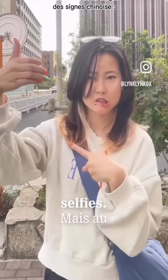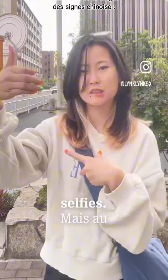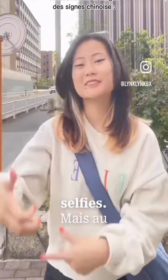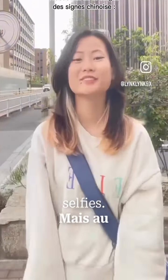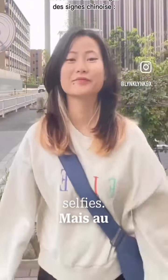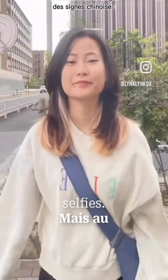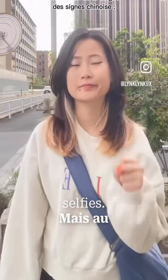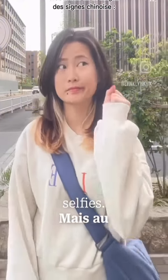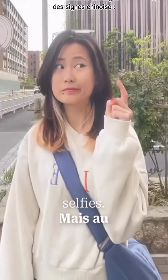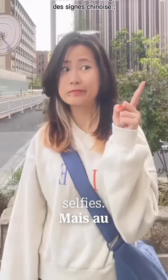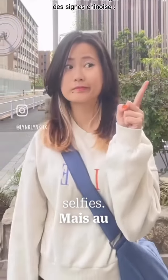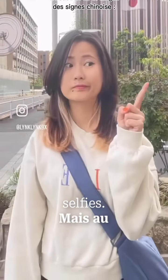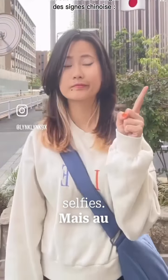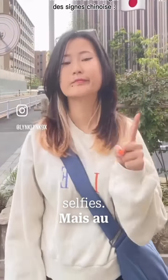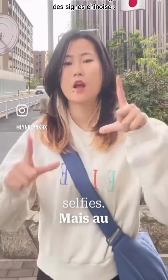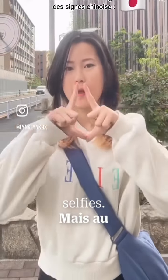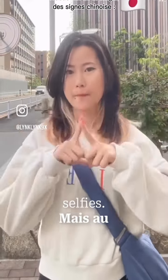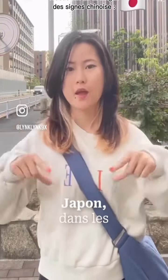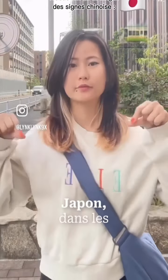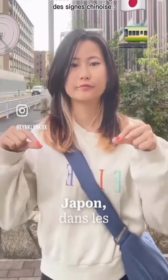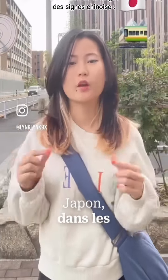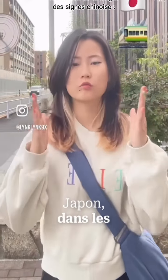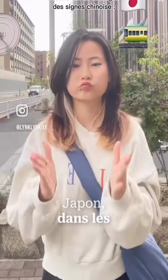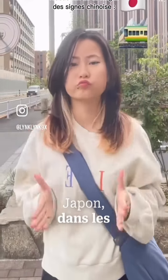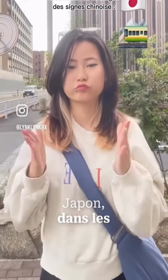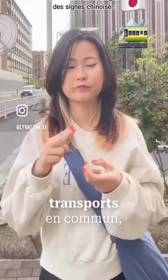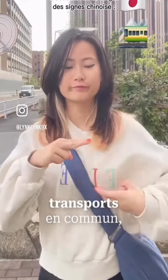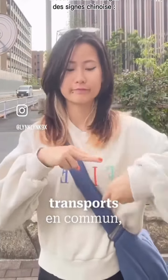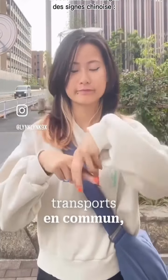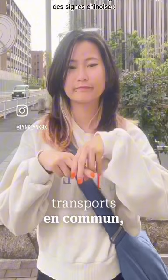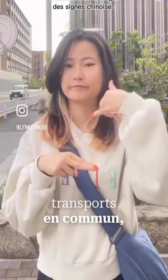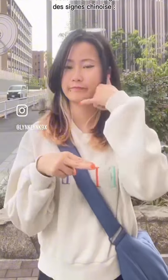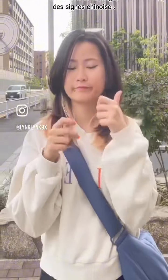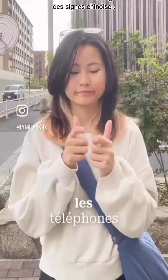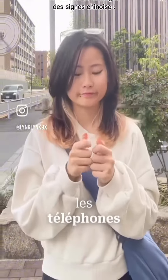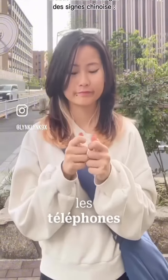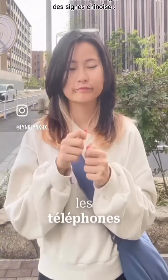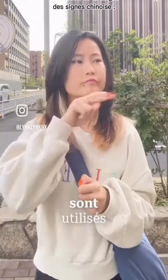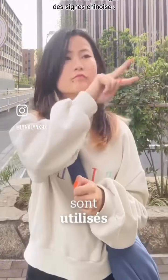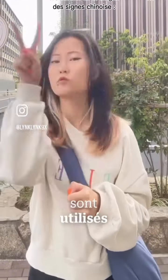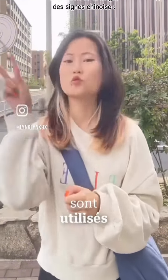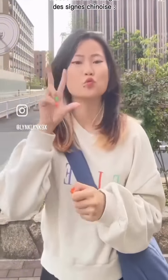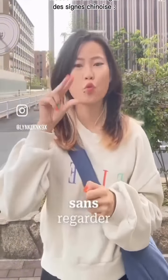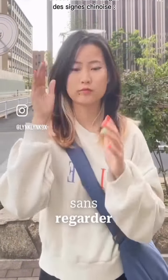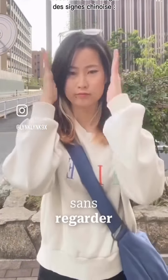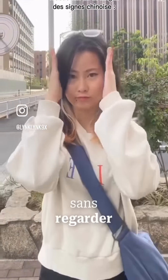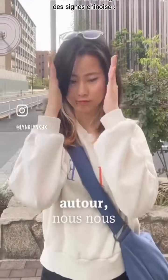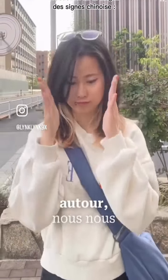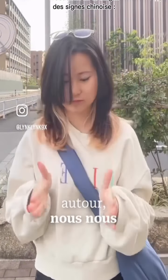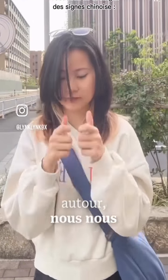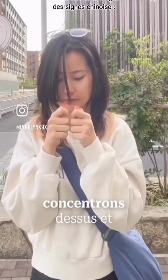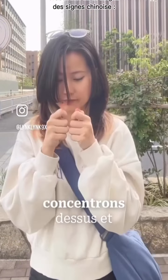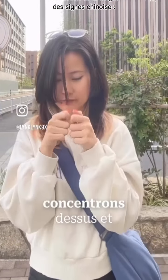selfies. Mais au Japon, dans les transports en commun, les téléphones sont utilisés sans regarder autour, nous nous concentrons